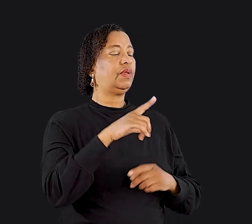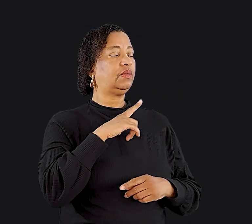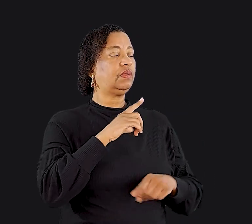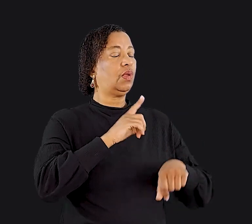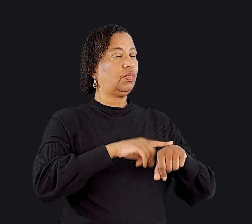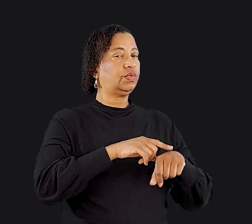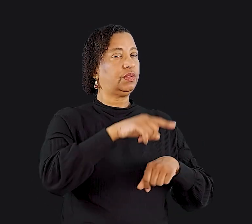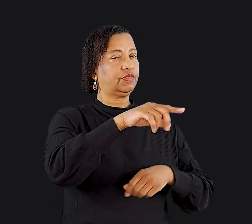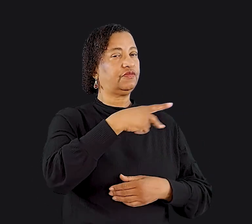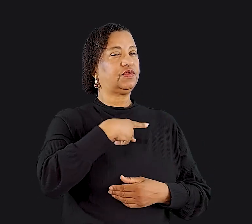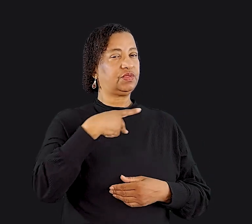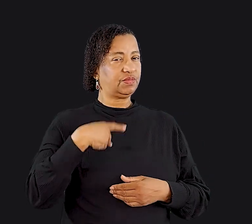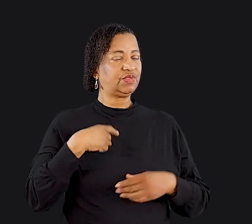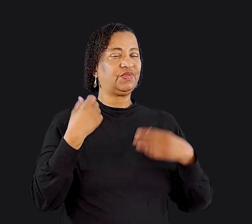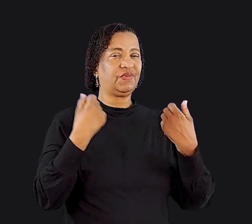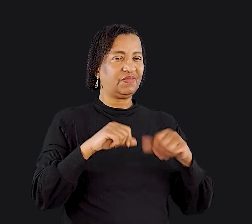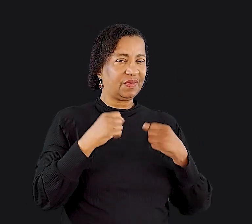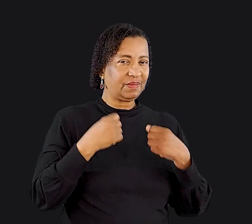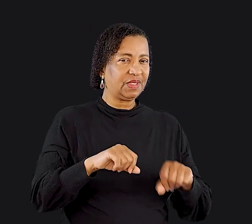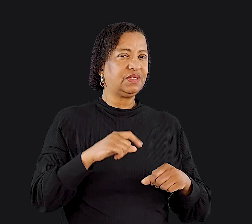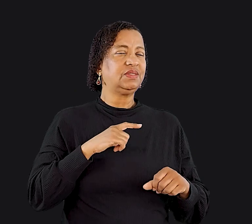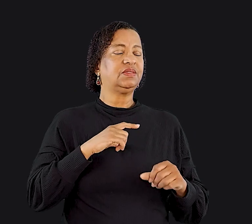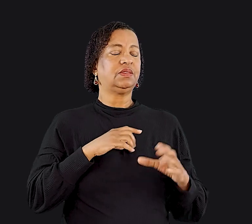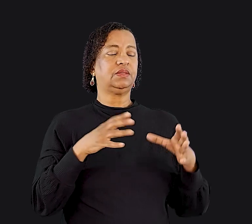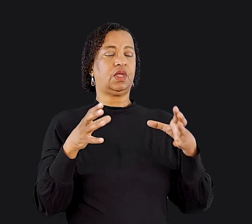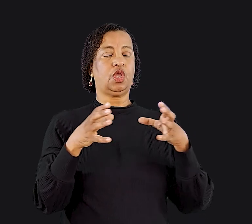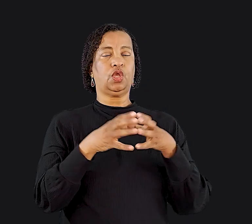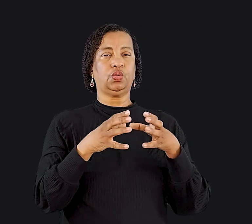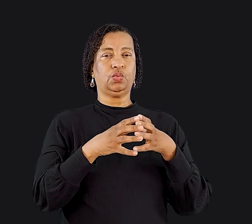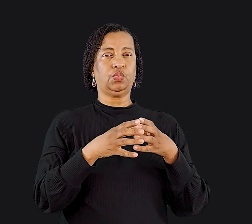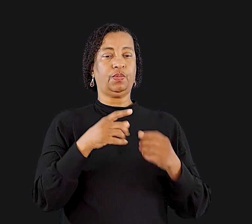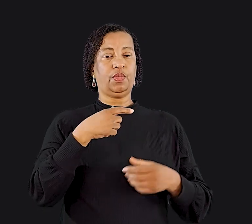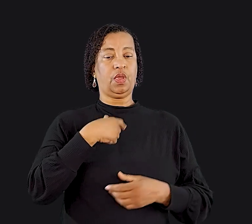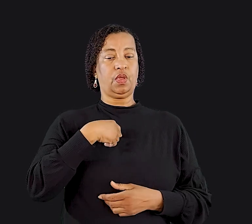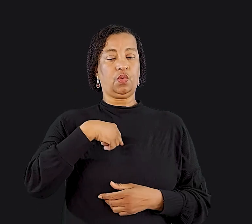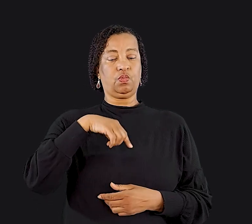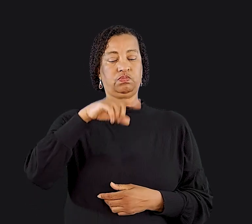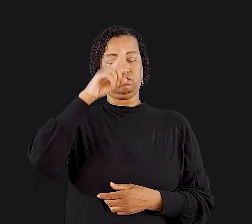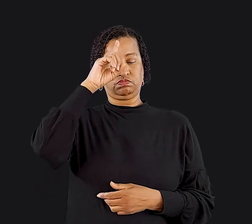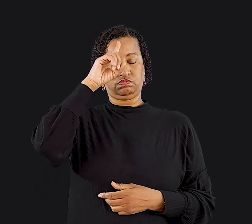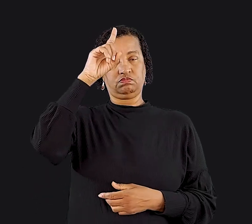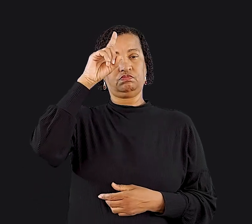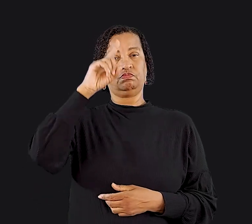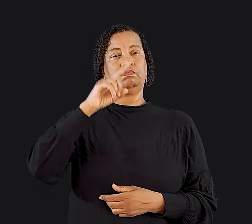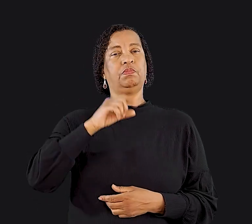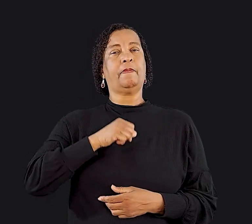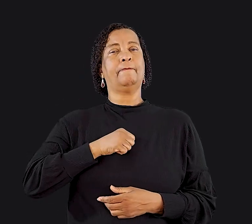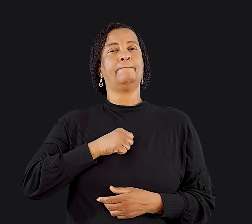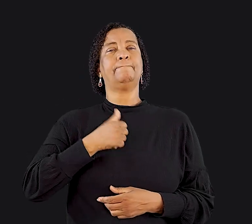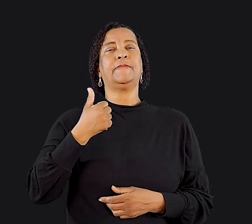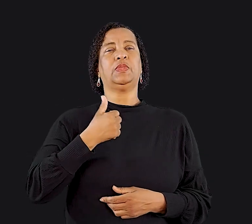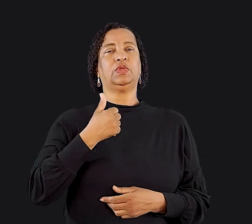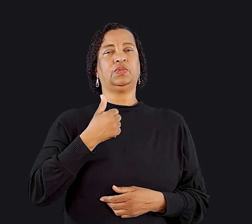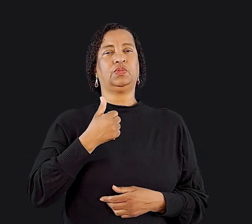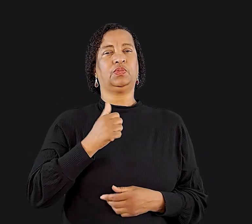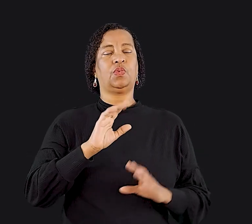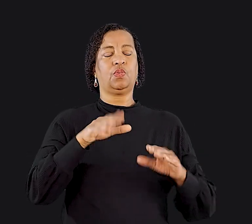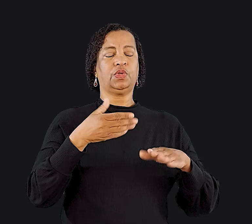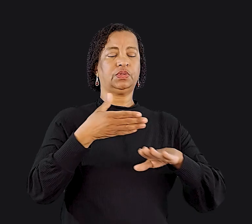em que você, como pastor, vai ter que entrar para o clube Eu em primeiro lugar. A hora de entrar para este clube chega